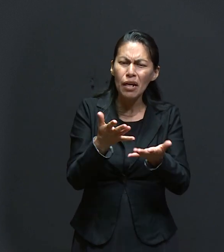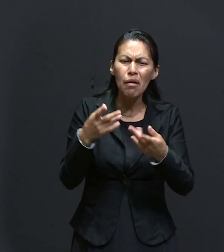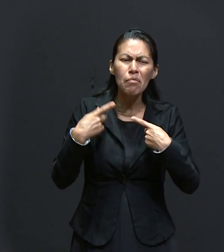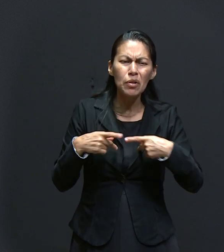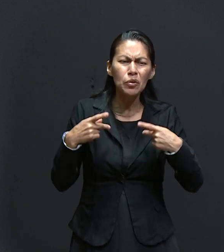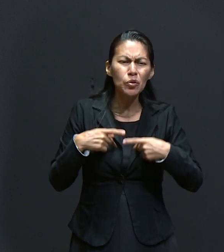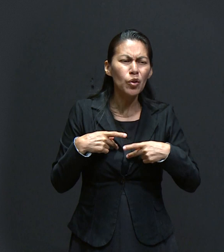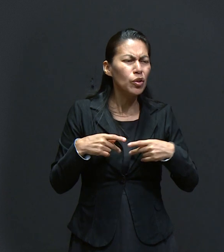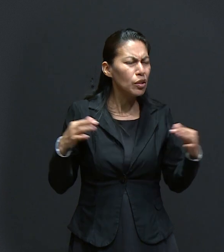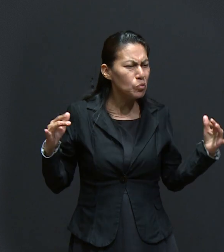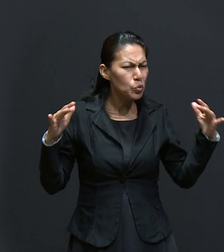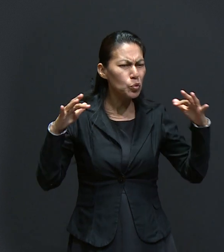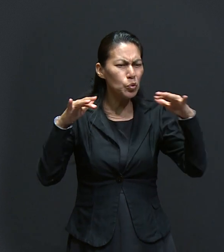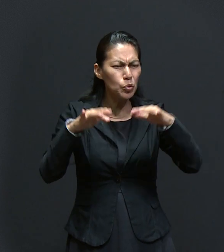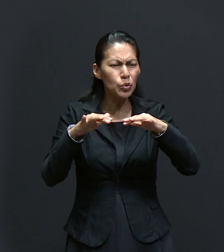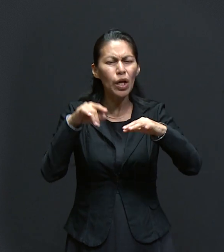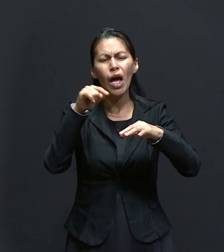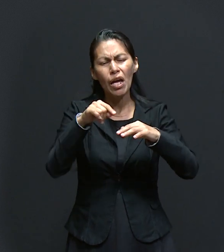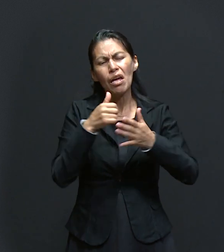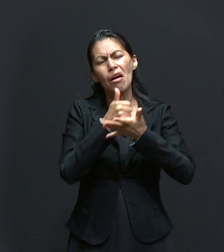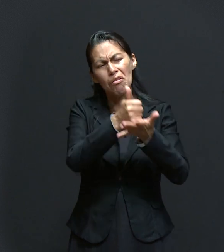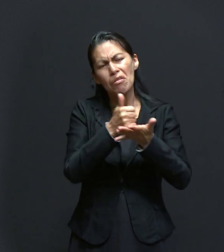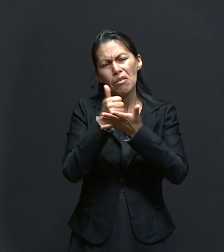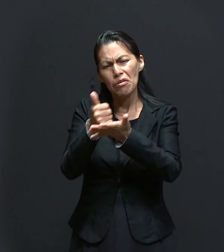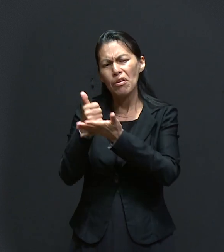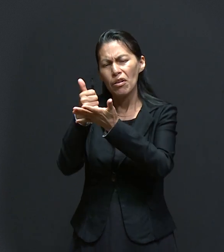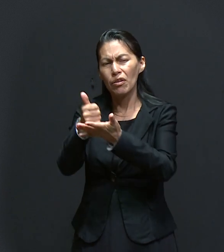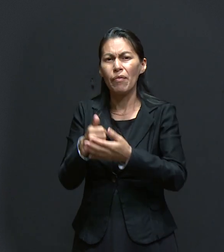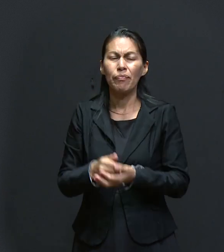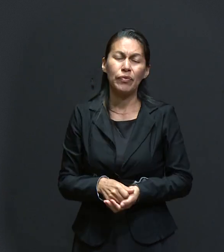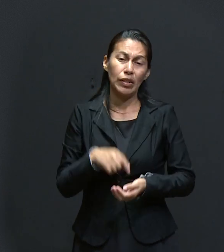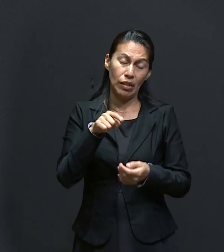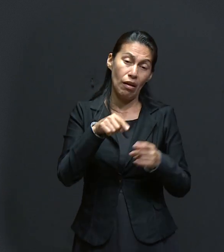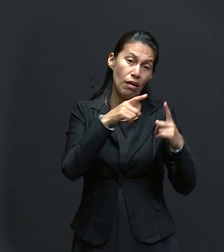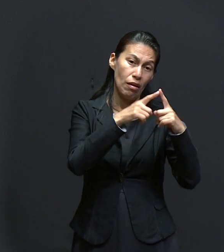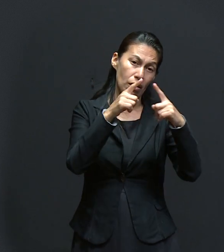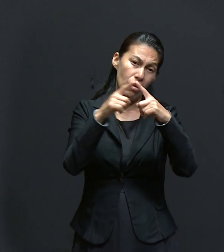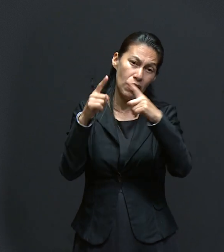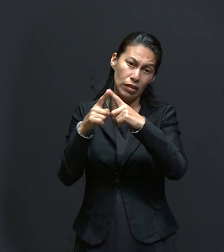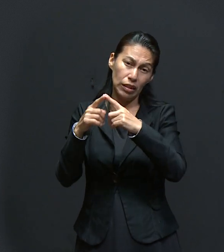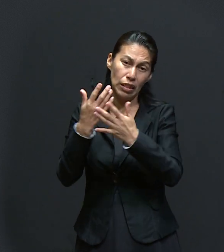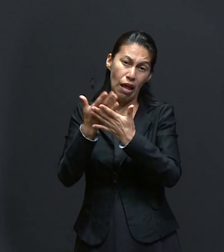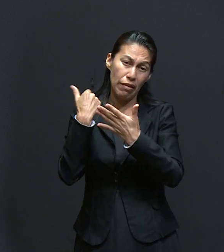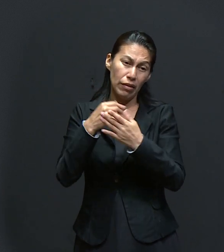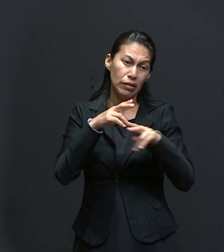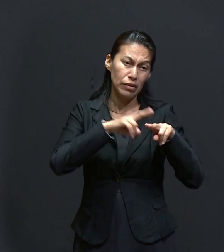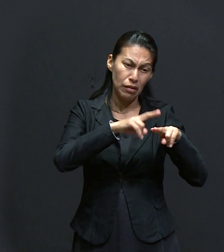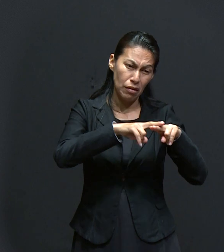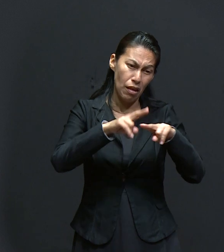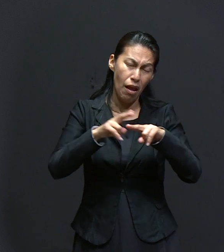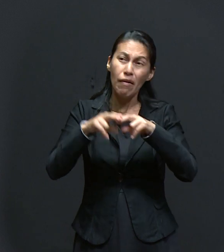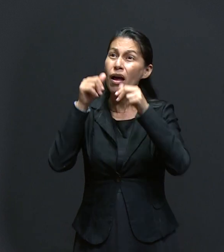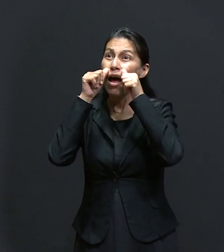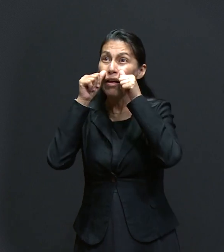estos lugares un centro de distribución de ayuda hay una y cada iglesia es un centro de refugio donde antes era bancas para